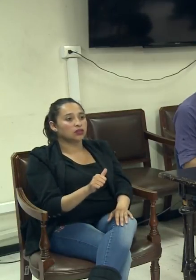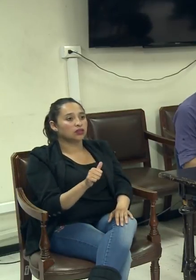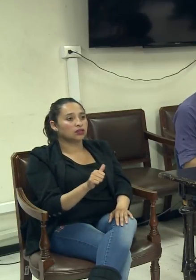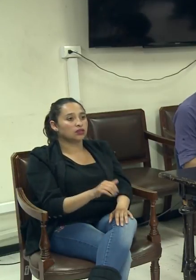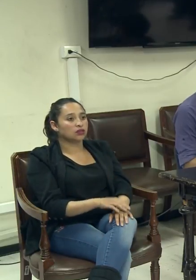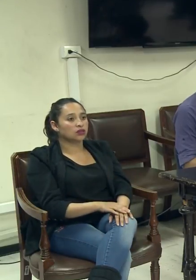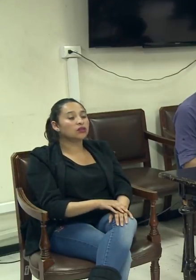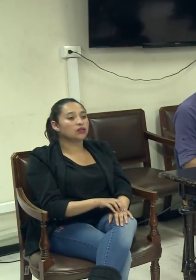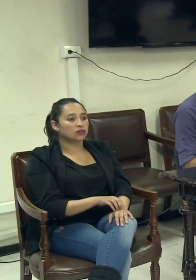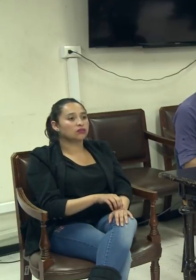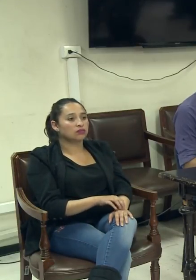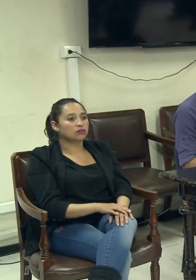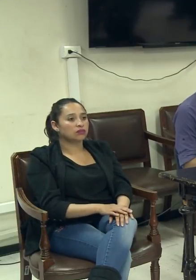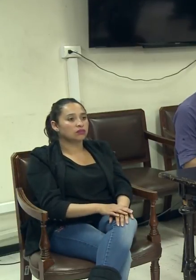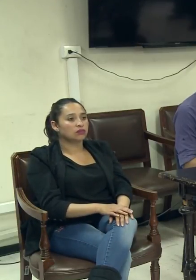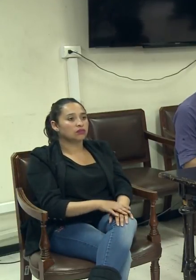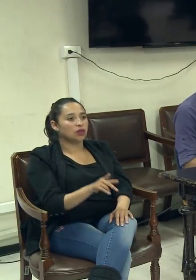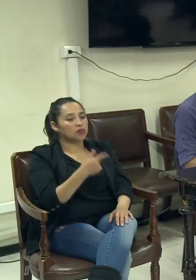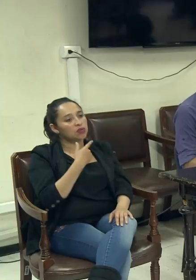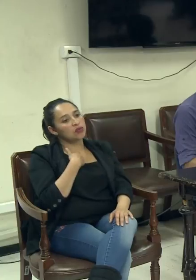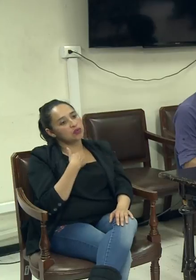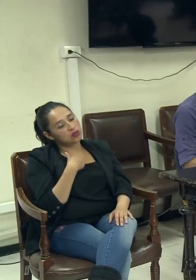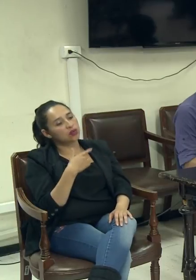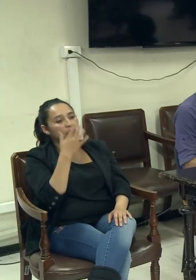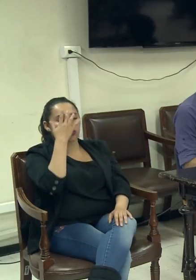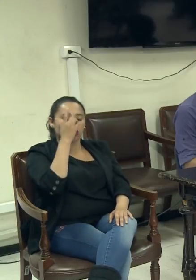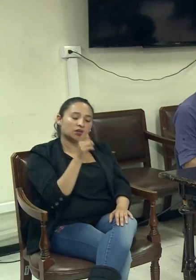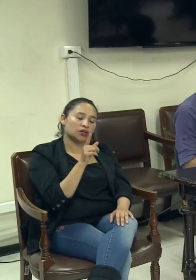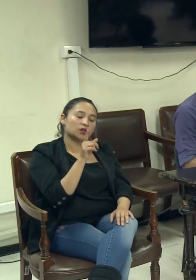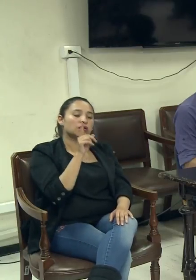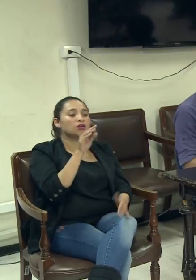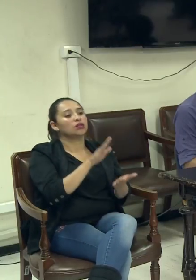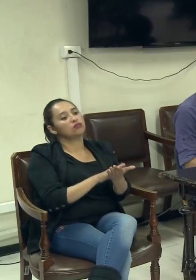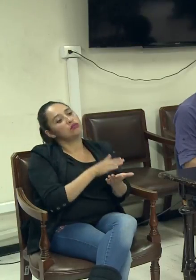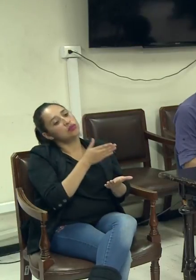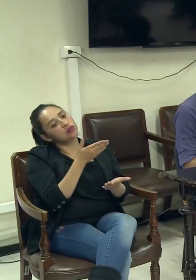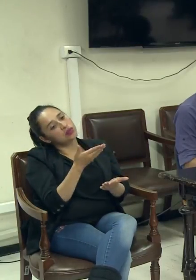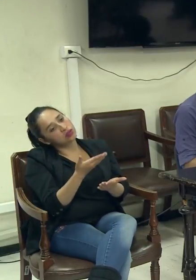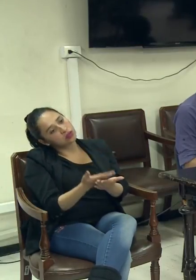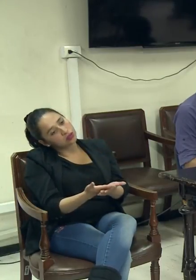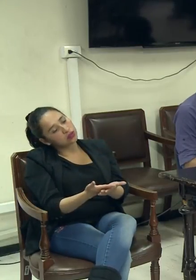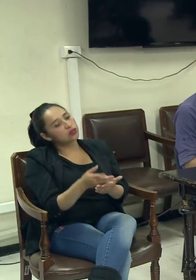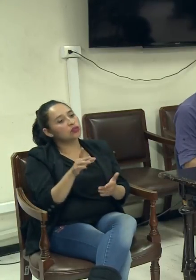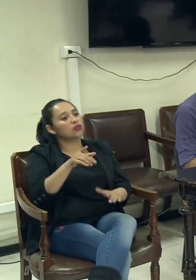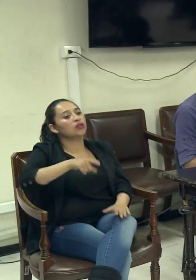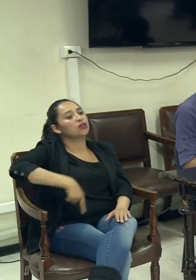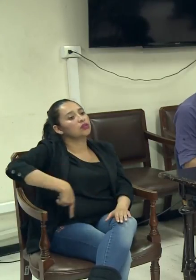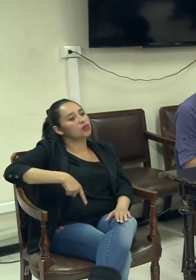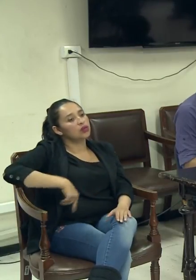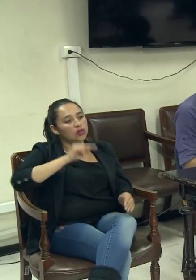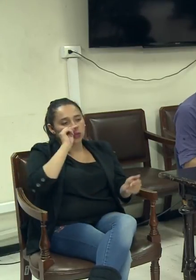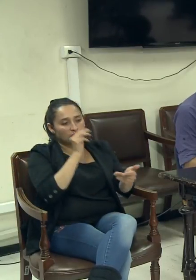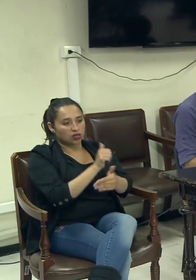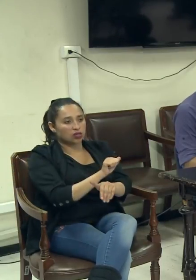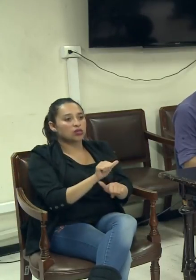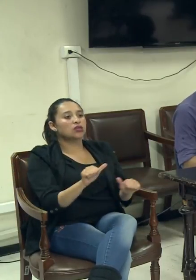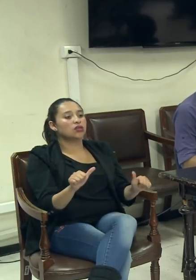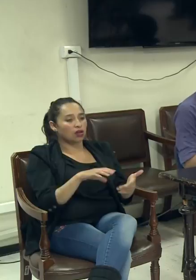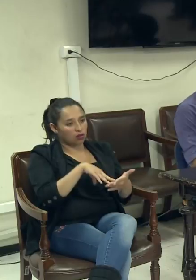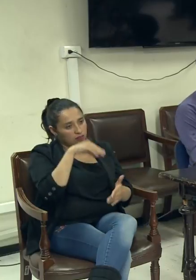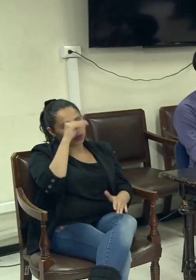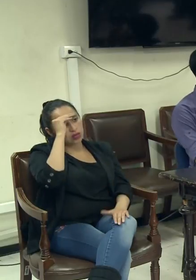ella está haciendo una traducción y en esa escuela todas las niñas